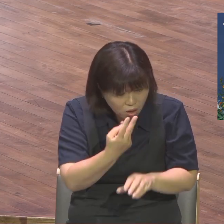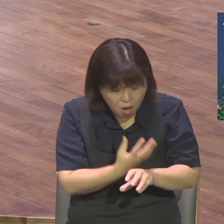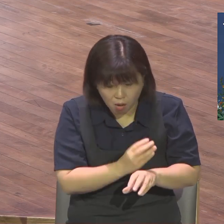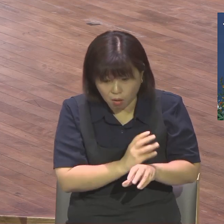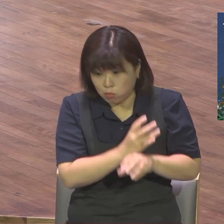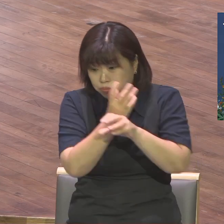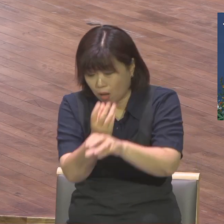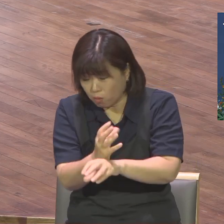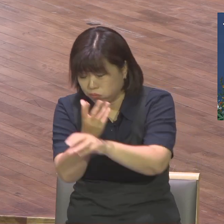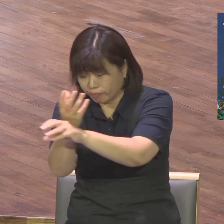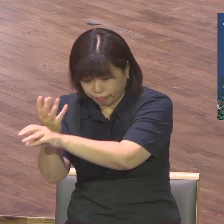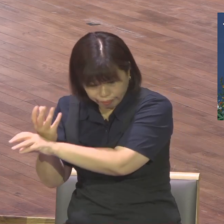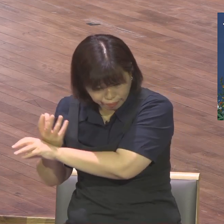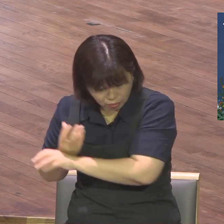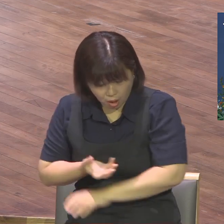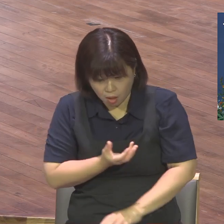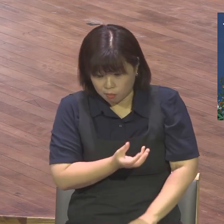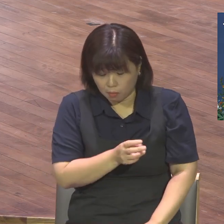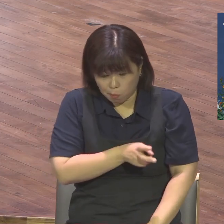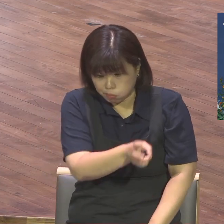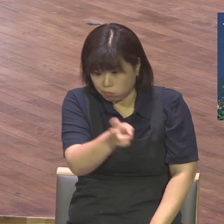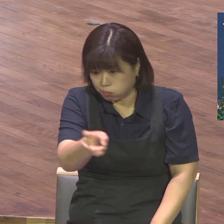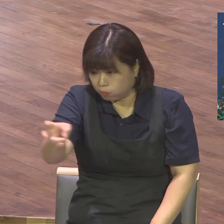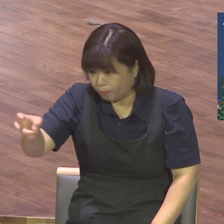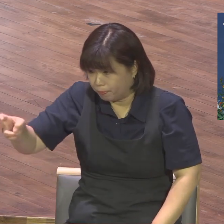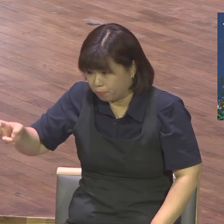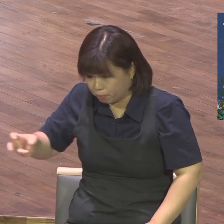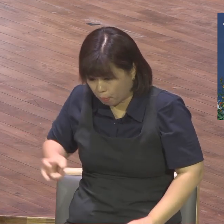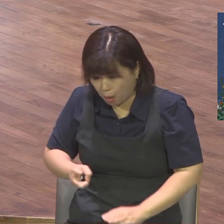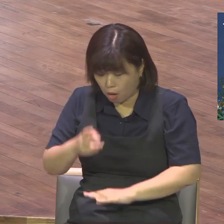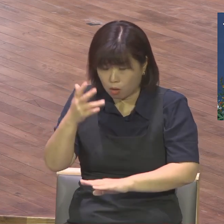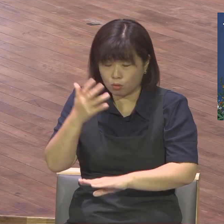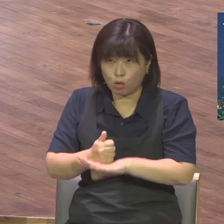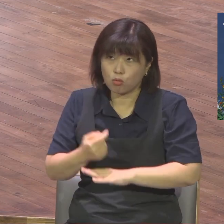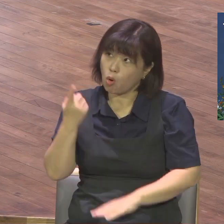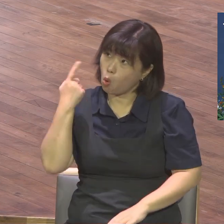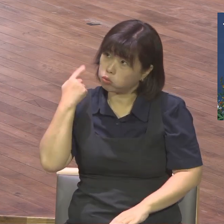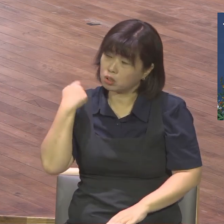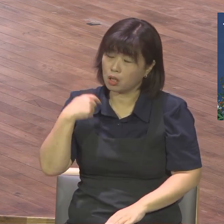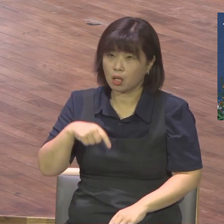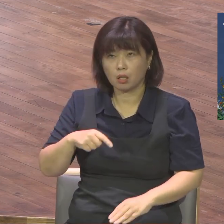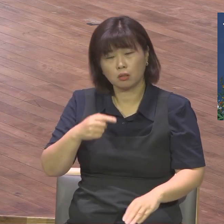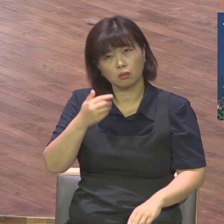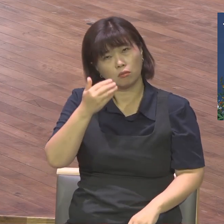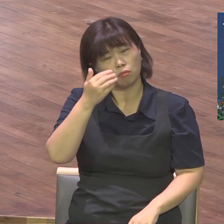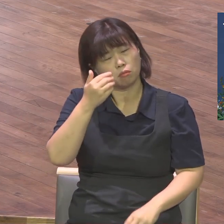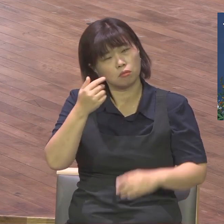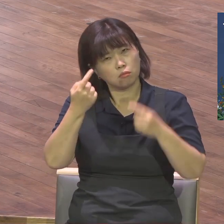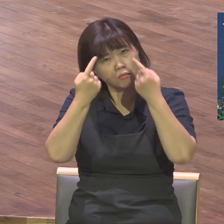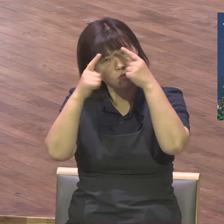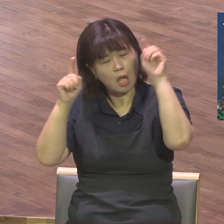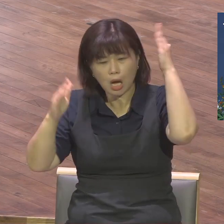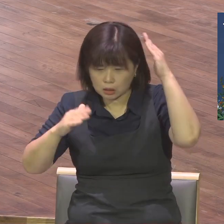이거 놓치는 거. 뺑뺑이. 안 받아줘. 어제도 그래, 어제도. 대학생이 대학교에서